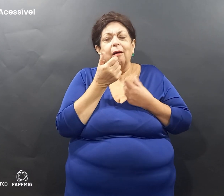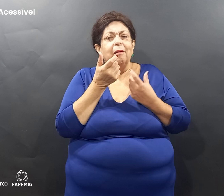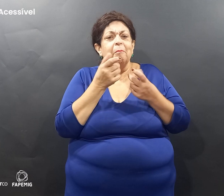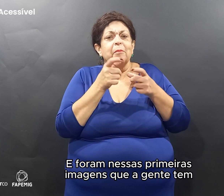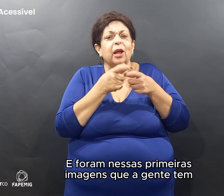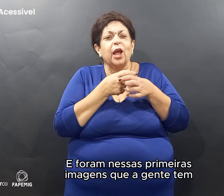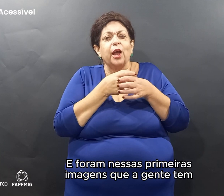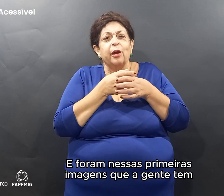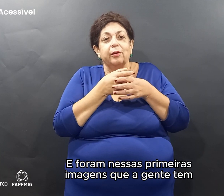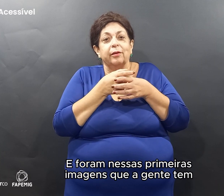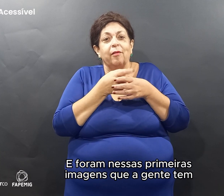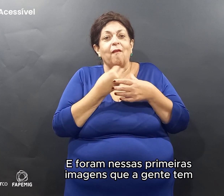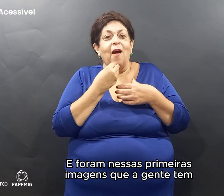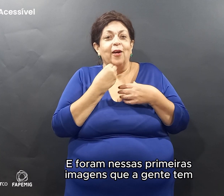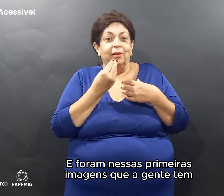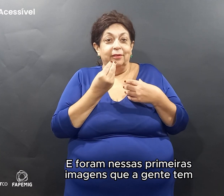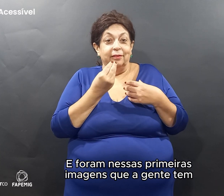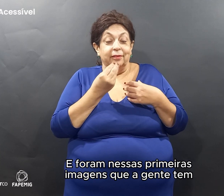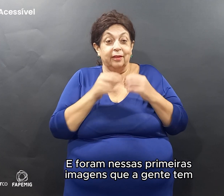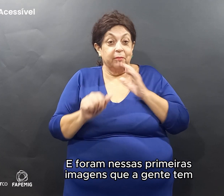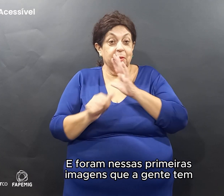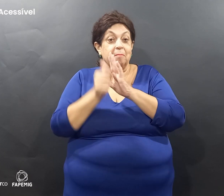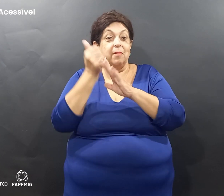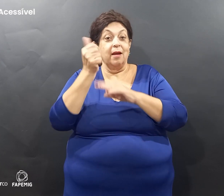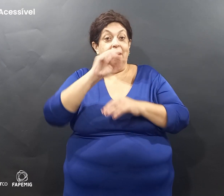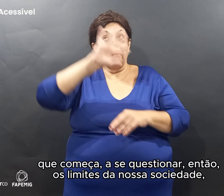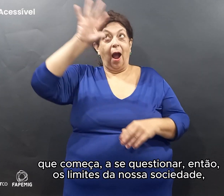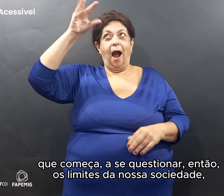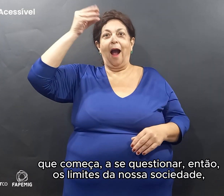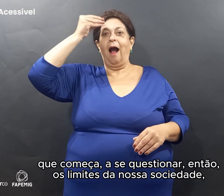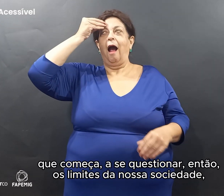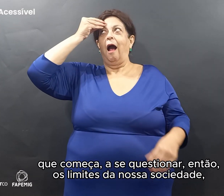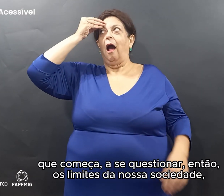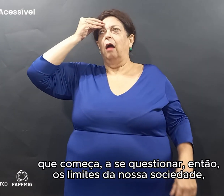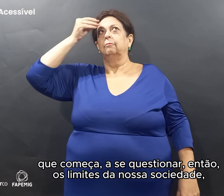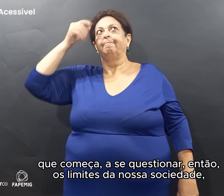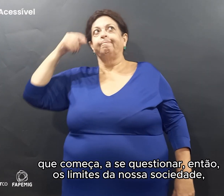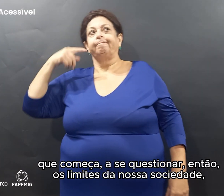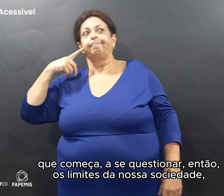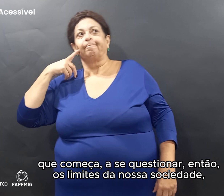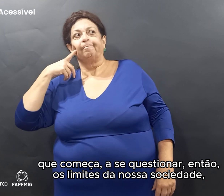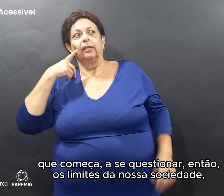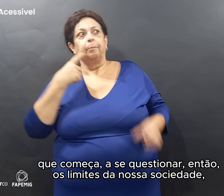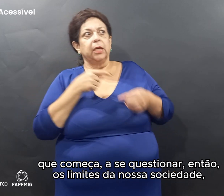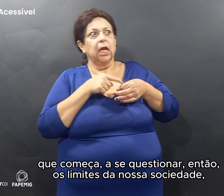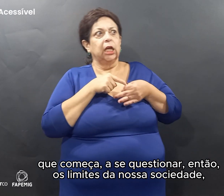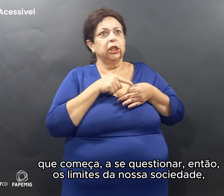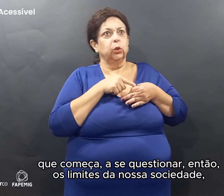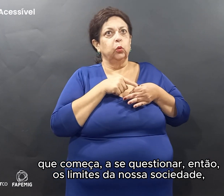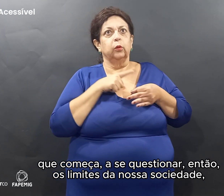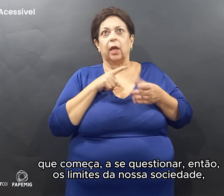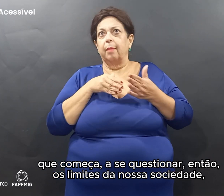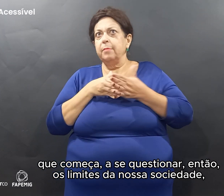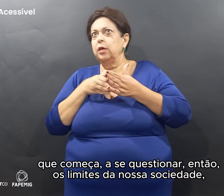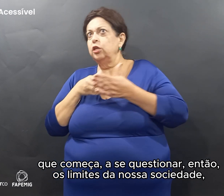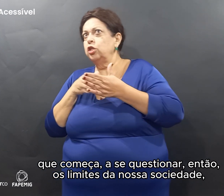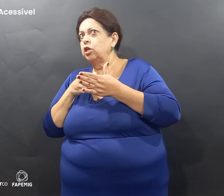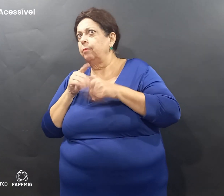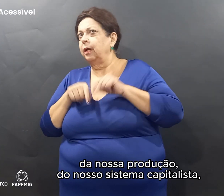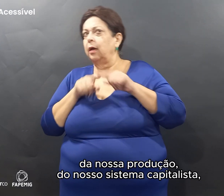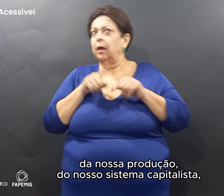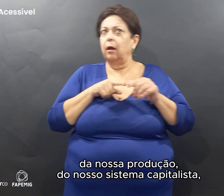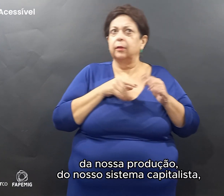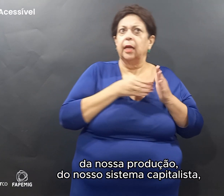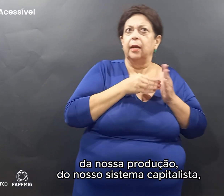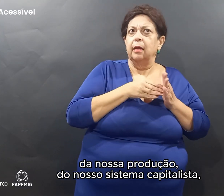planeta. E foi nessas primeiras imagens que a gente tem que começa a se questionar, então, os limites da nossa